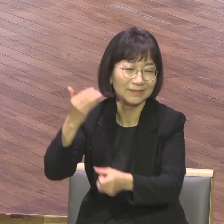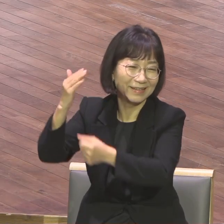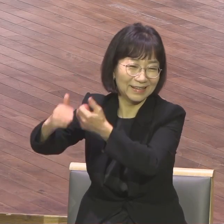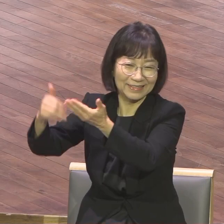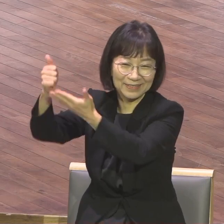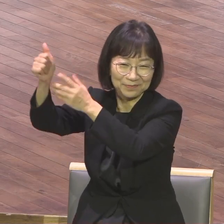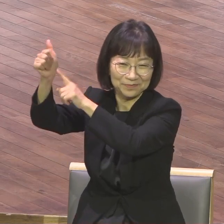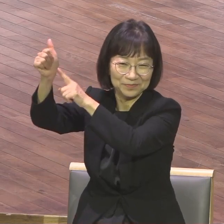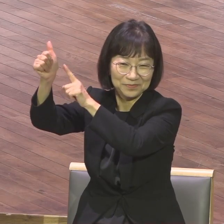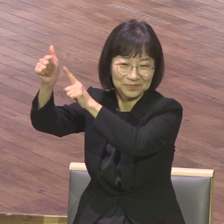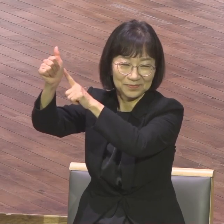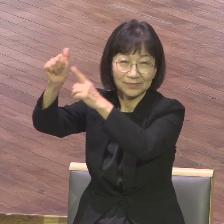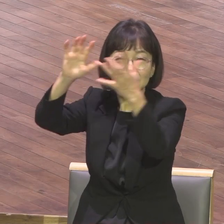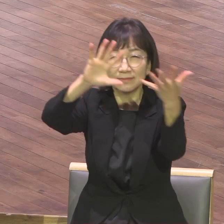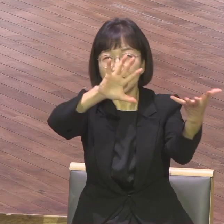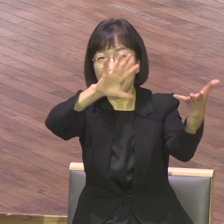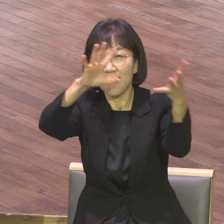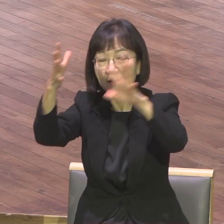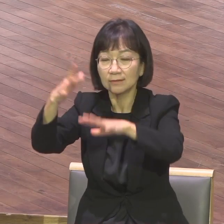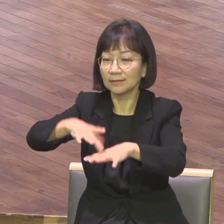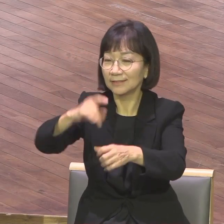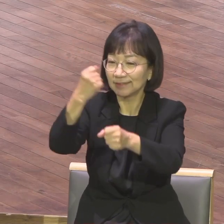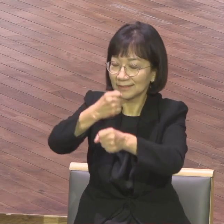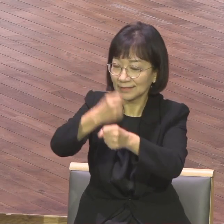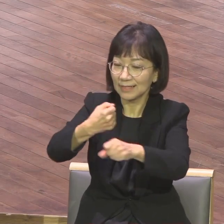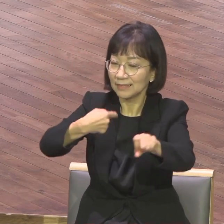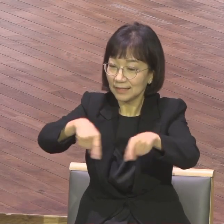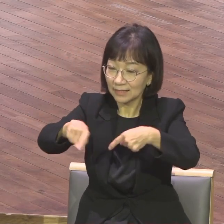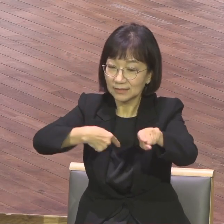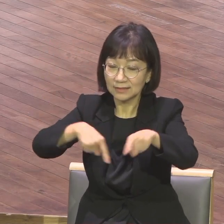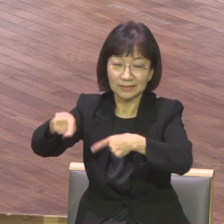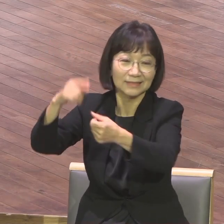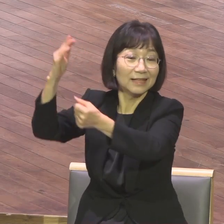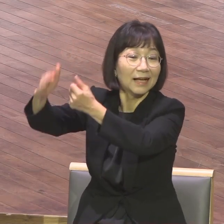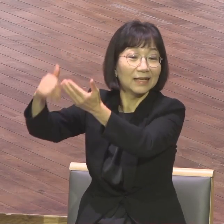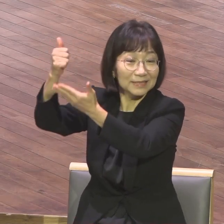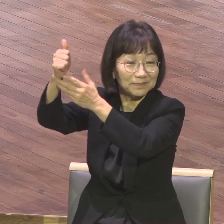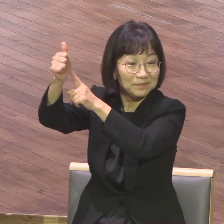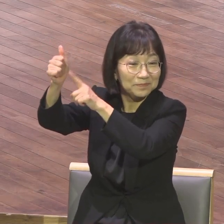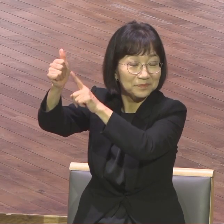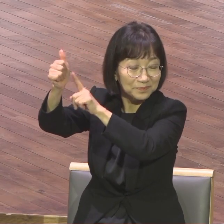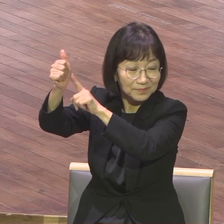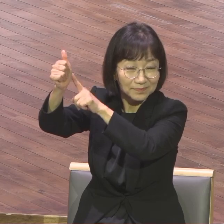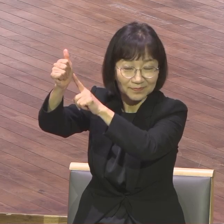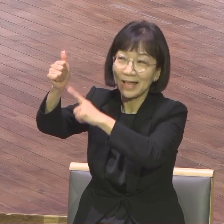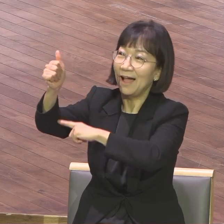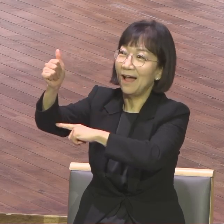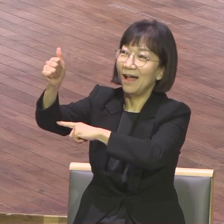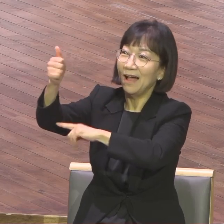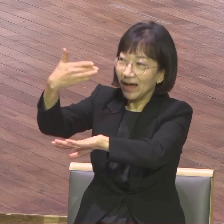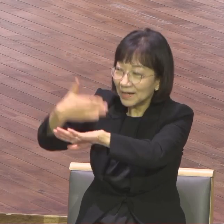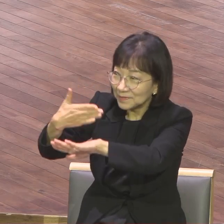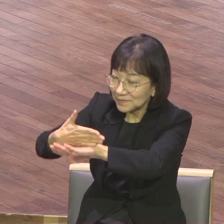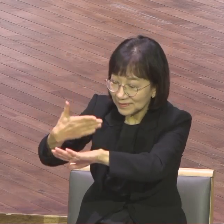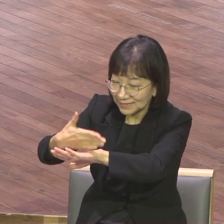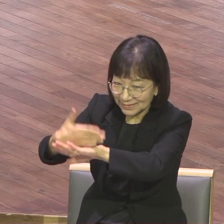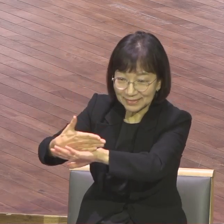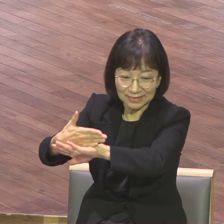만물을 창조하시고 다스리고 계시는 창조주 하나님 앞에 감사의